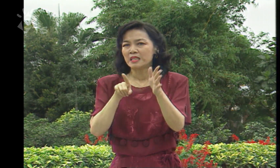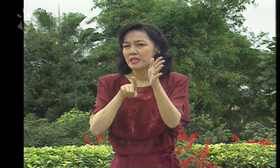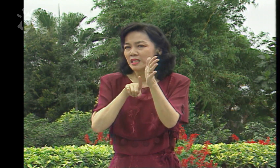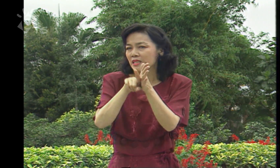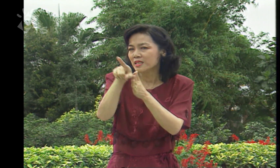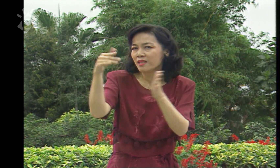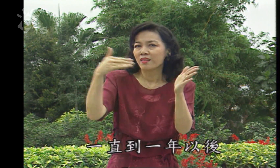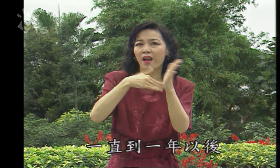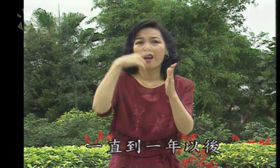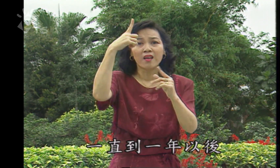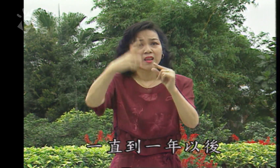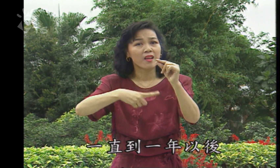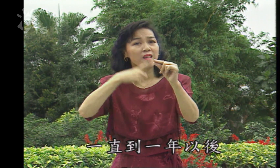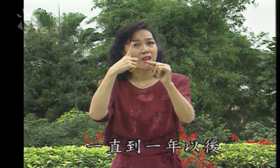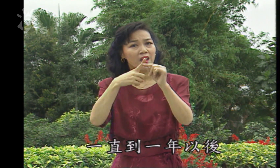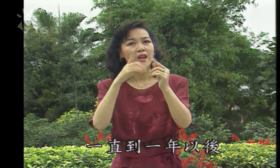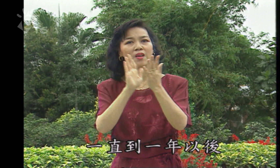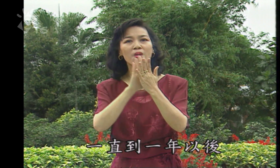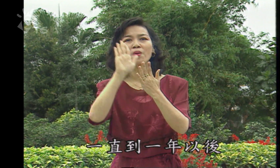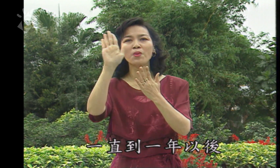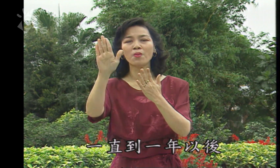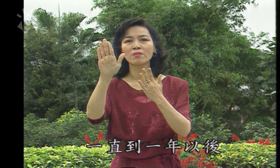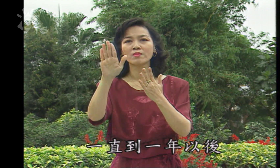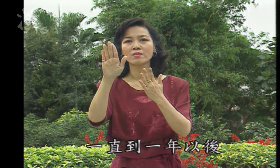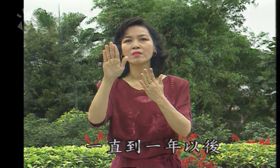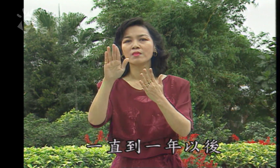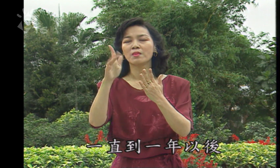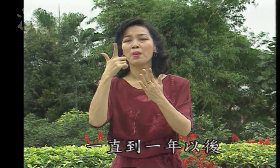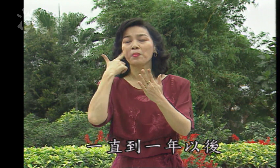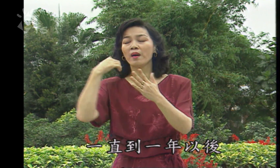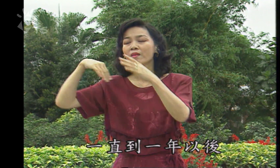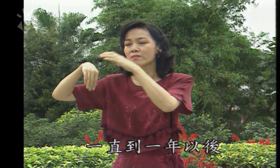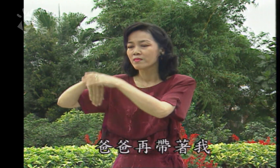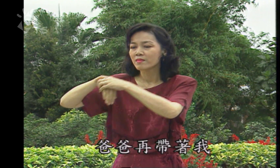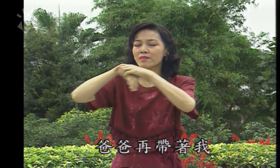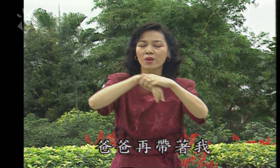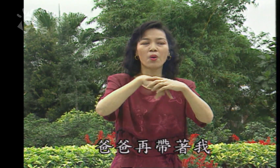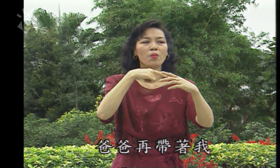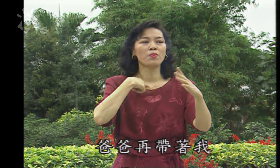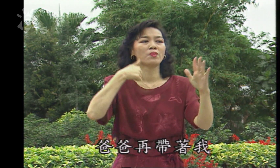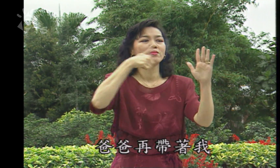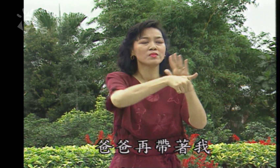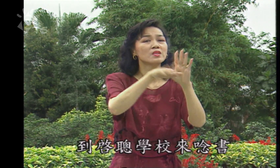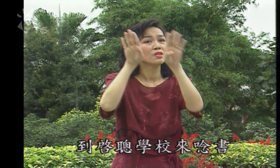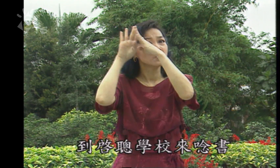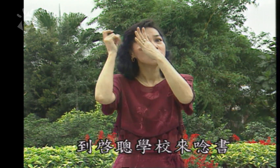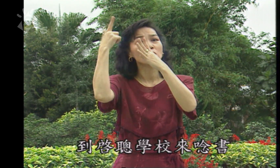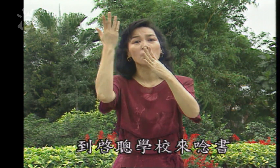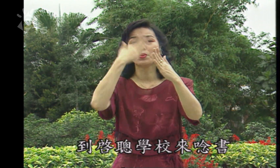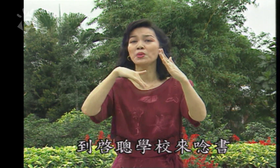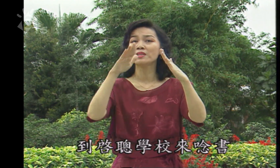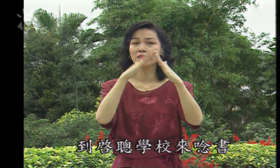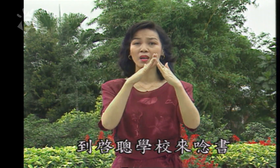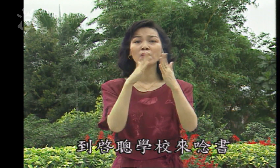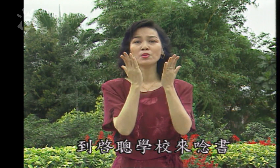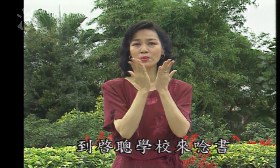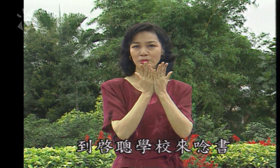了。一直到一年以后，爸爸再带着我到启聪学校来念